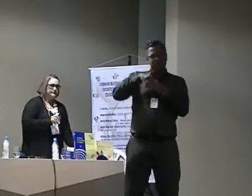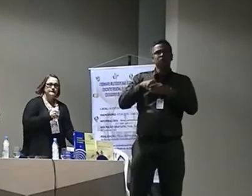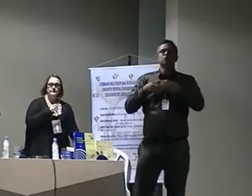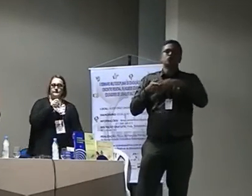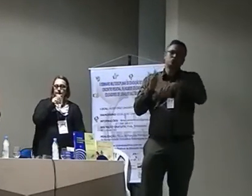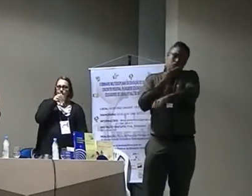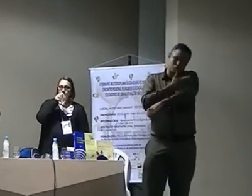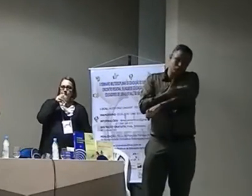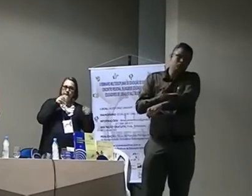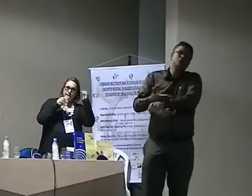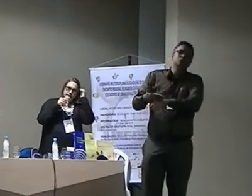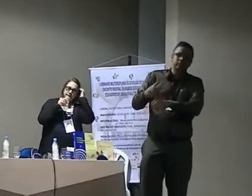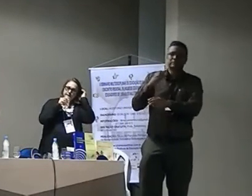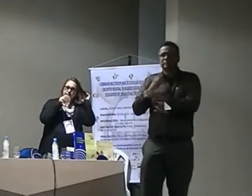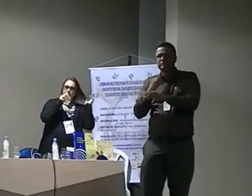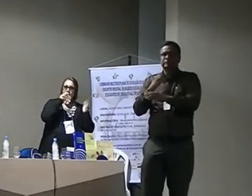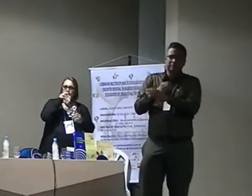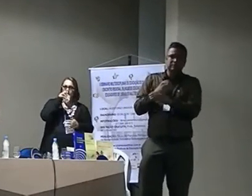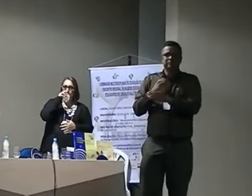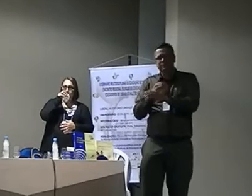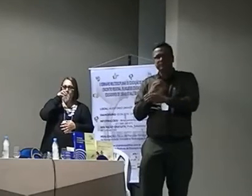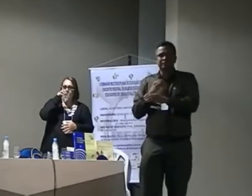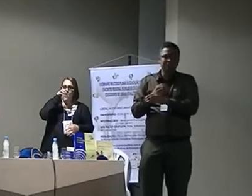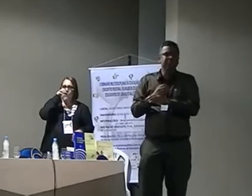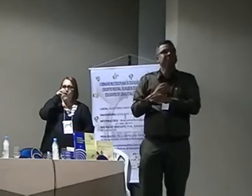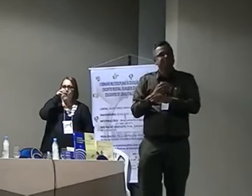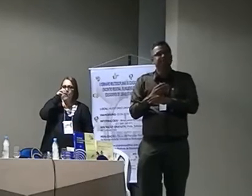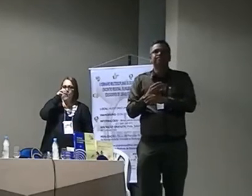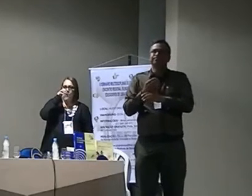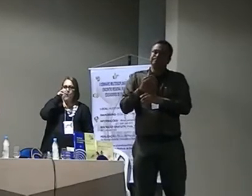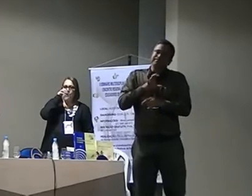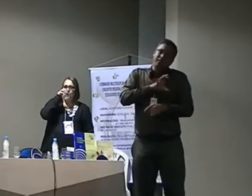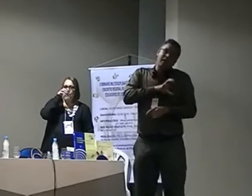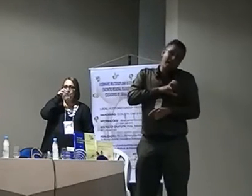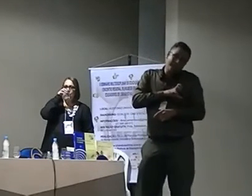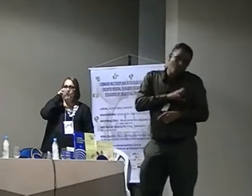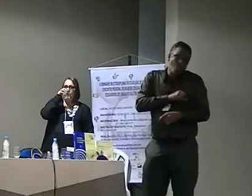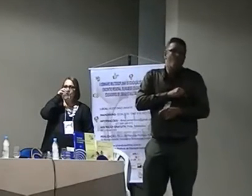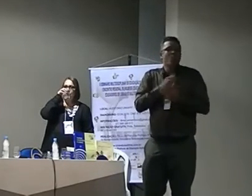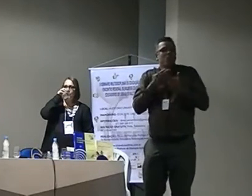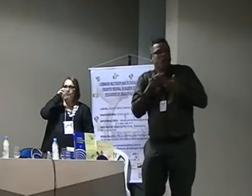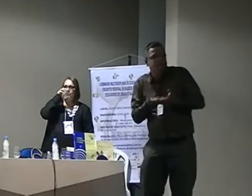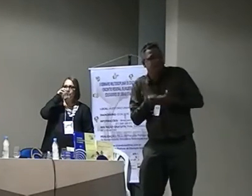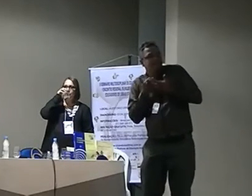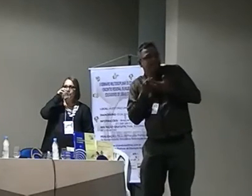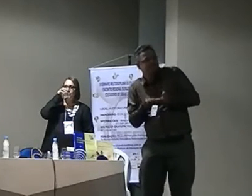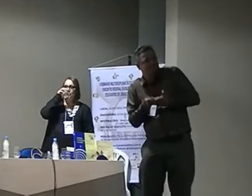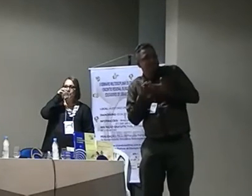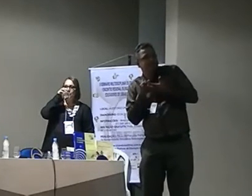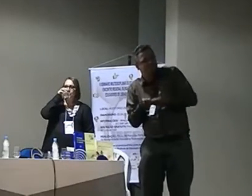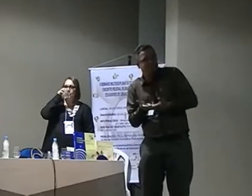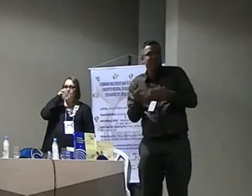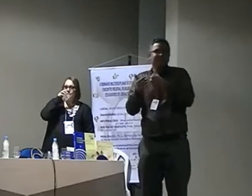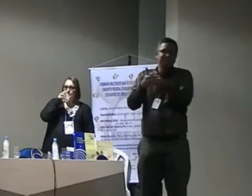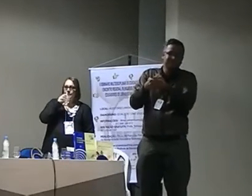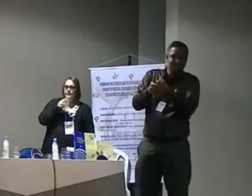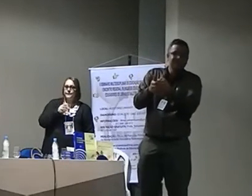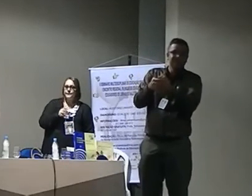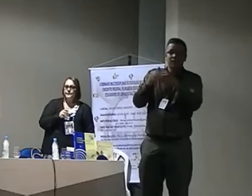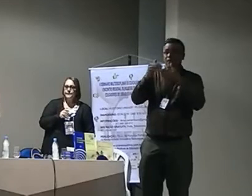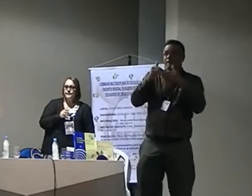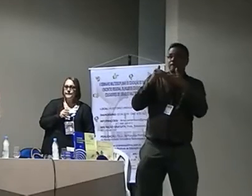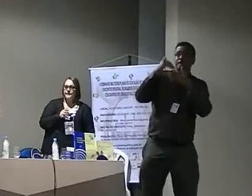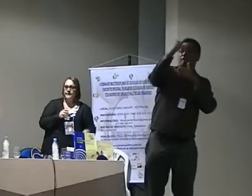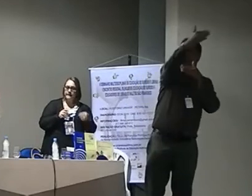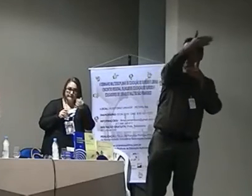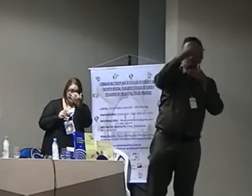lá fora. Aqui dentro de casa a gente trabalha com o amor, a gente trabalha com o carinho, com a compreensão. Mas e lá fora?